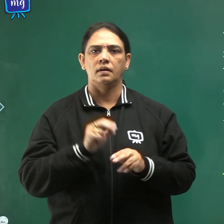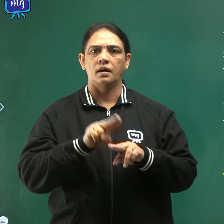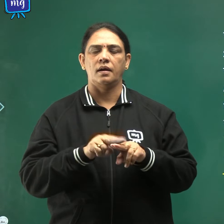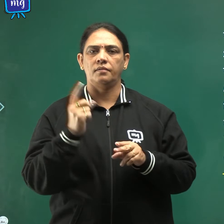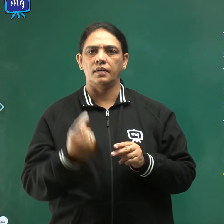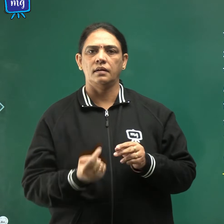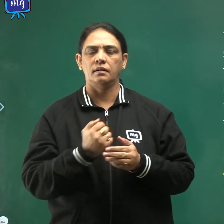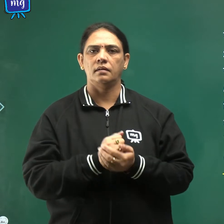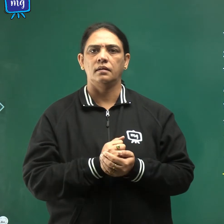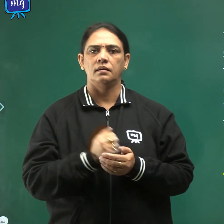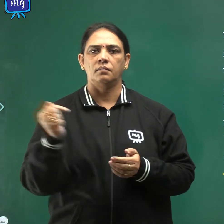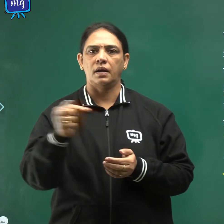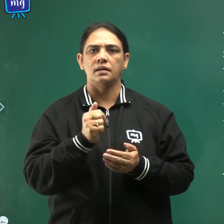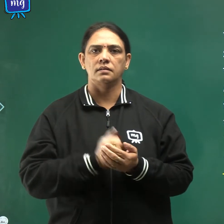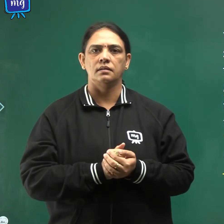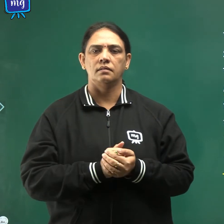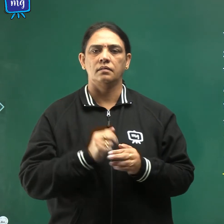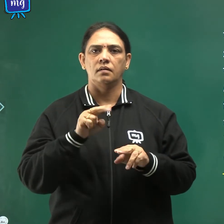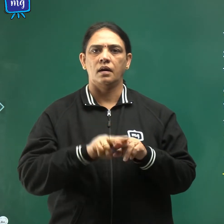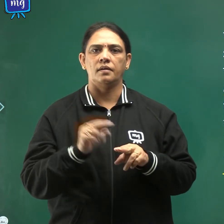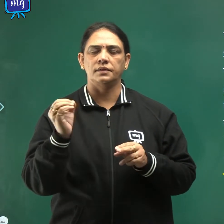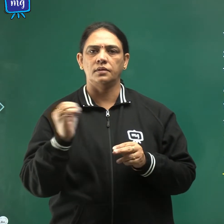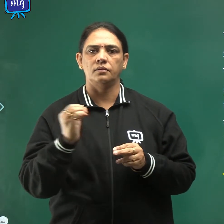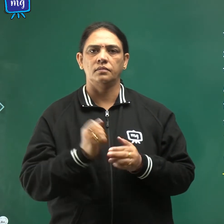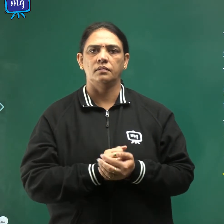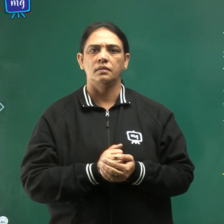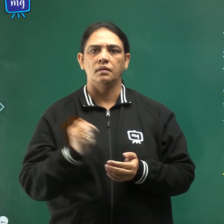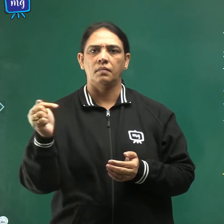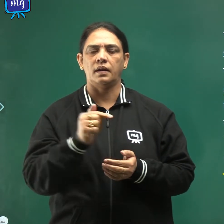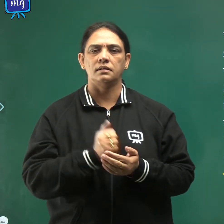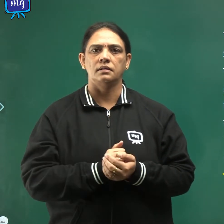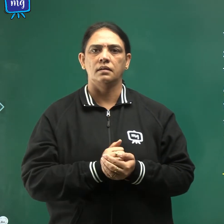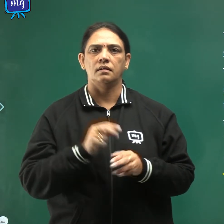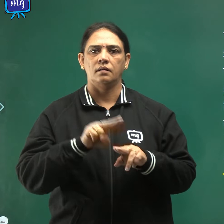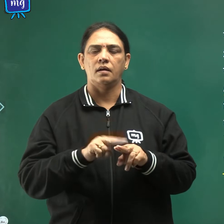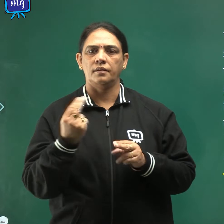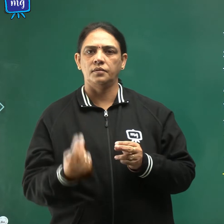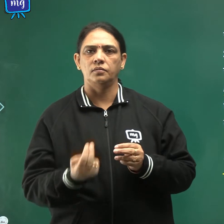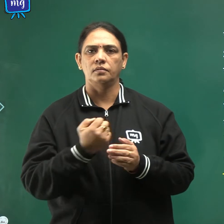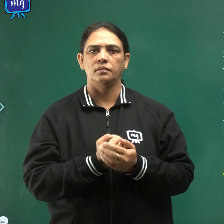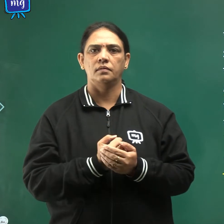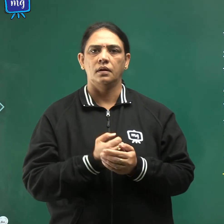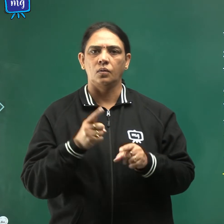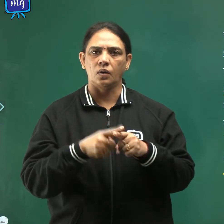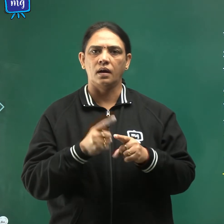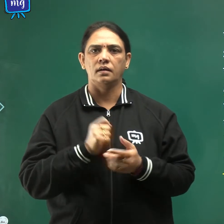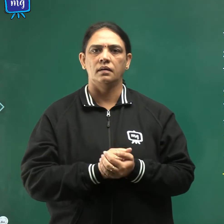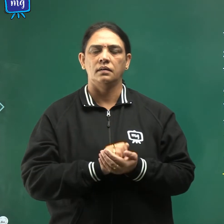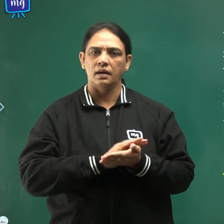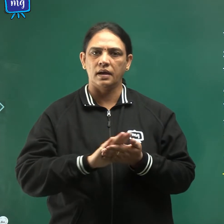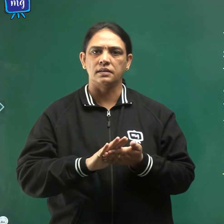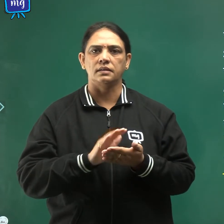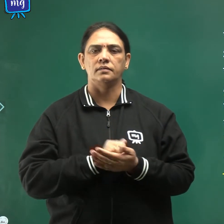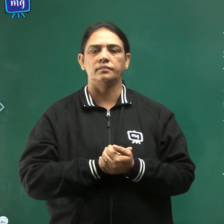F1 माइनस F0 माइनस F2 गुणा